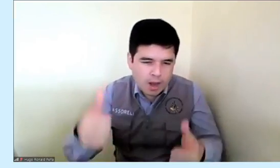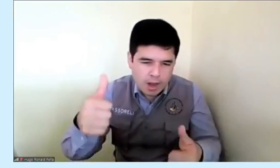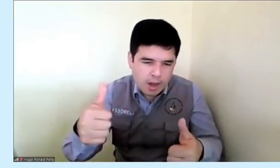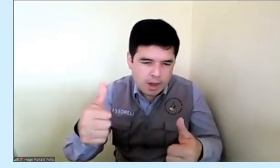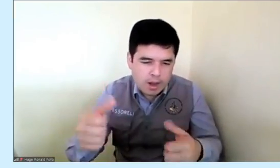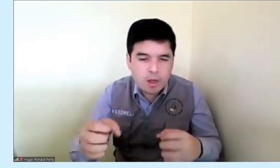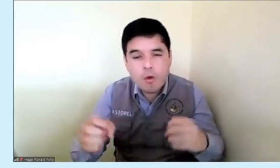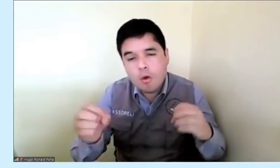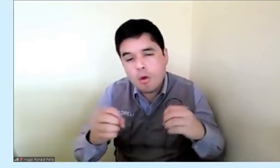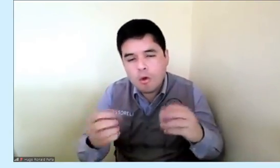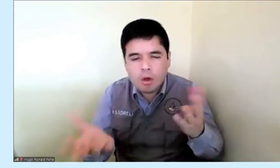¿Cuál?